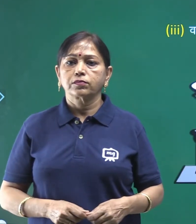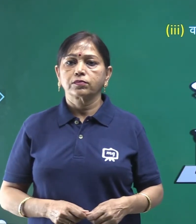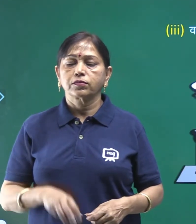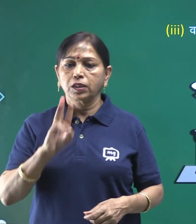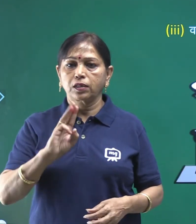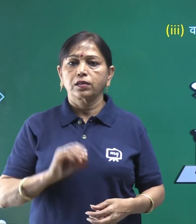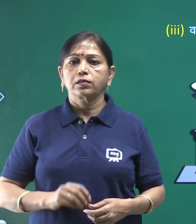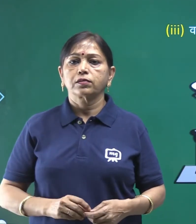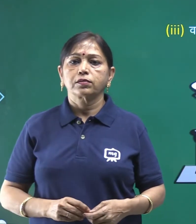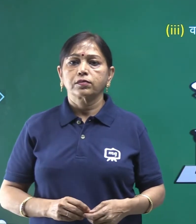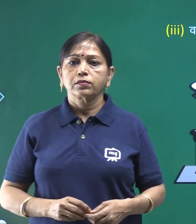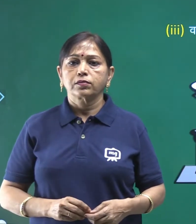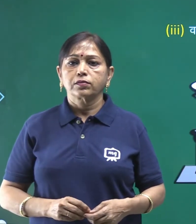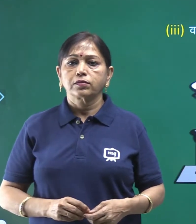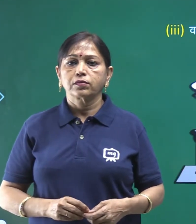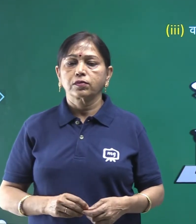तीन,